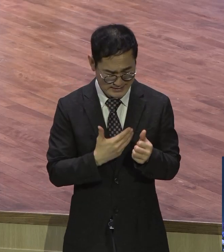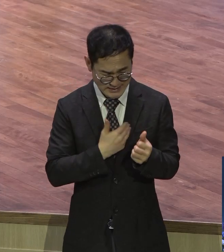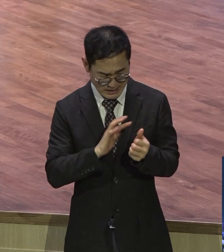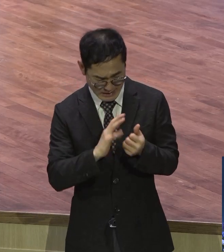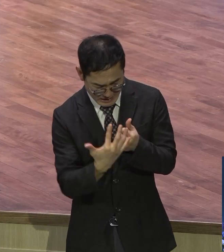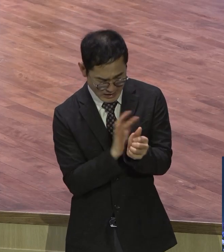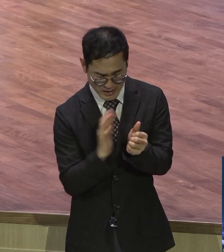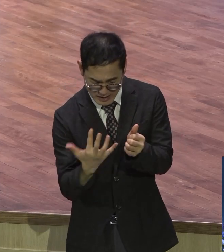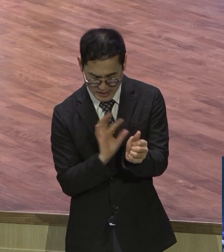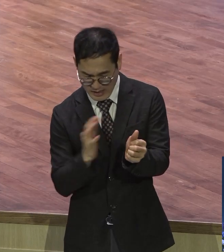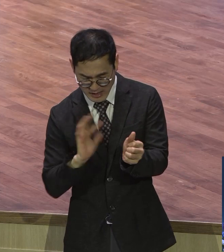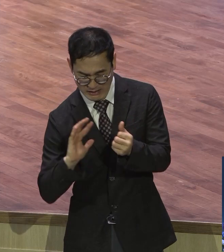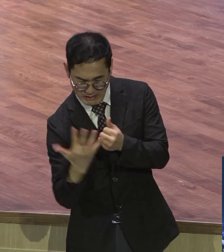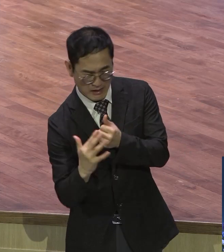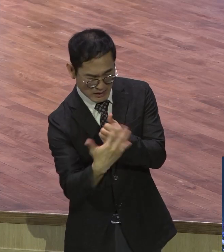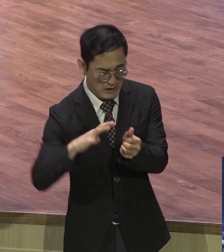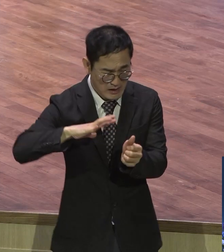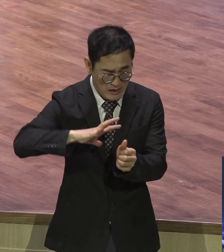예수님이 밀려가요. 밀려가